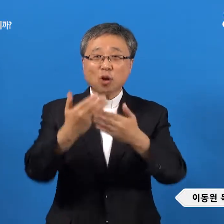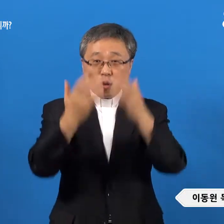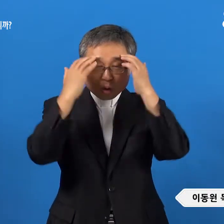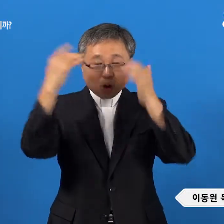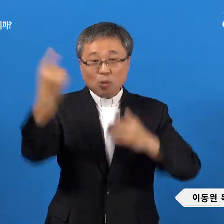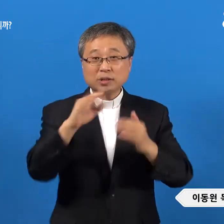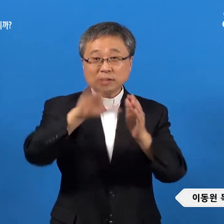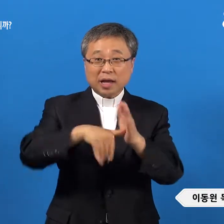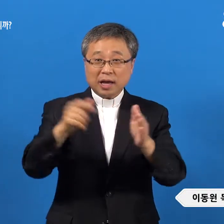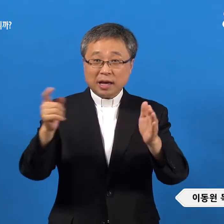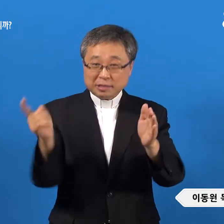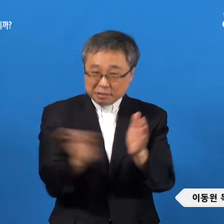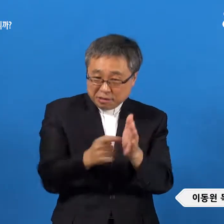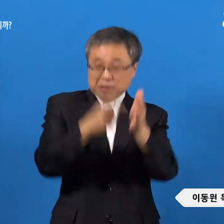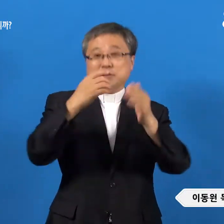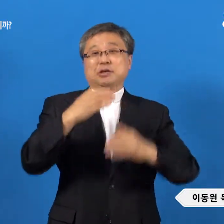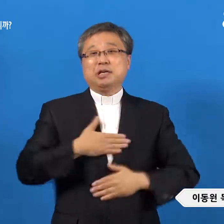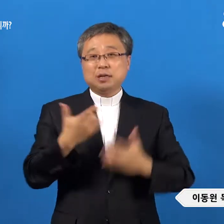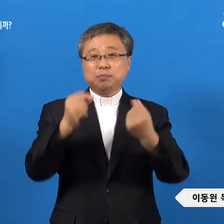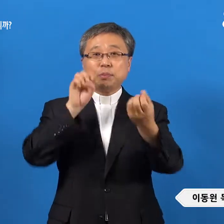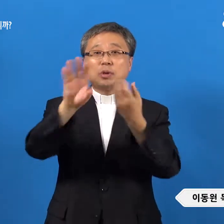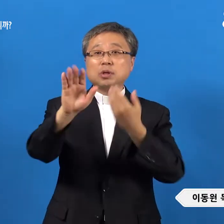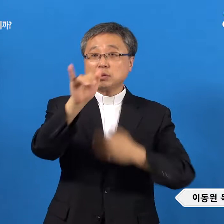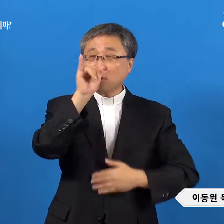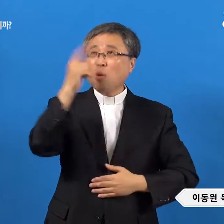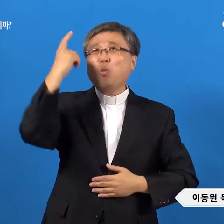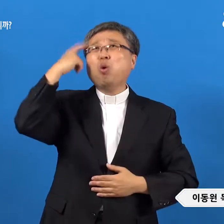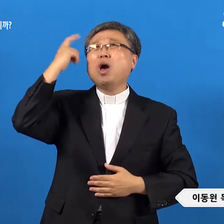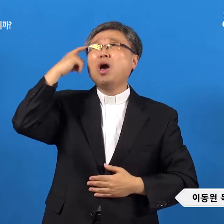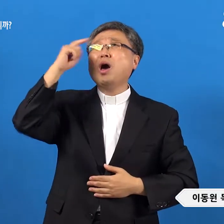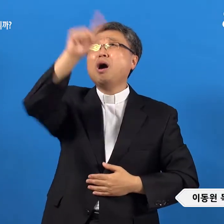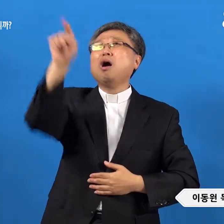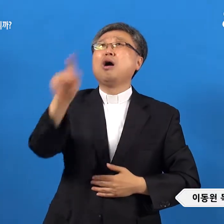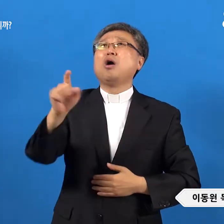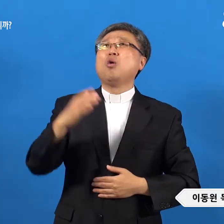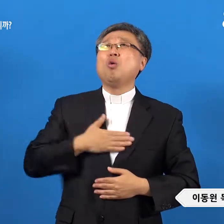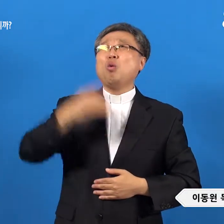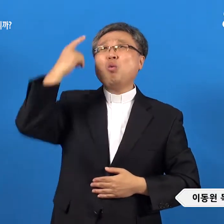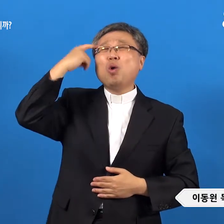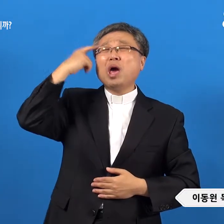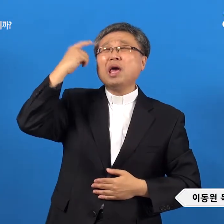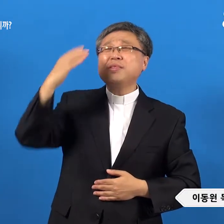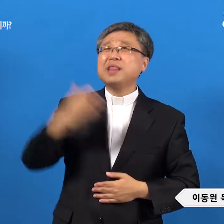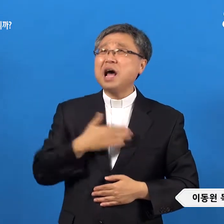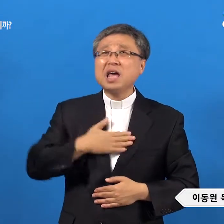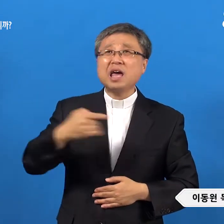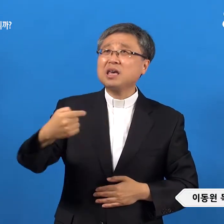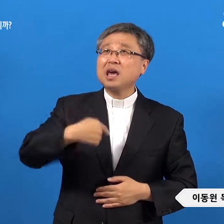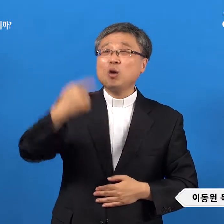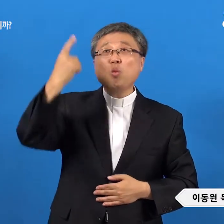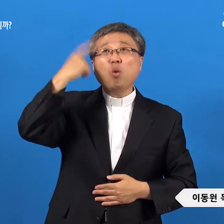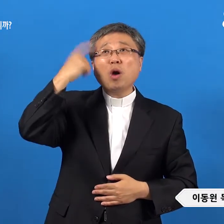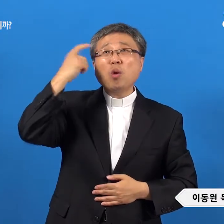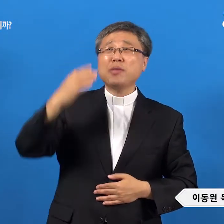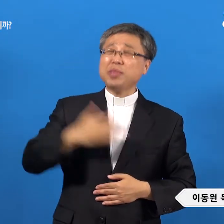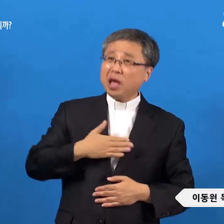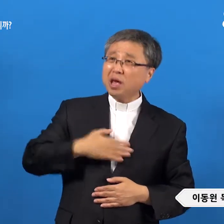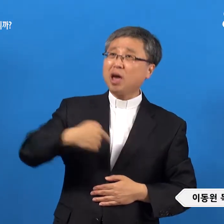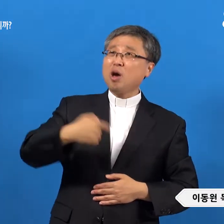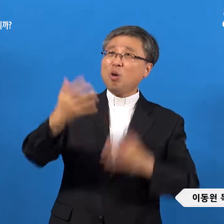때 즉각적인 이런 반응이 있을 수가 있습니다. 왜요, 하나님? 왜 내게? Why me? 왜 나에게 고난이